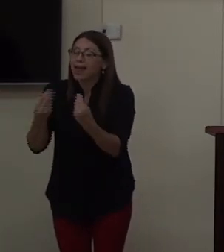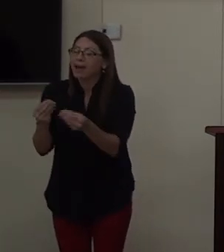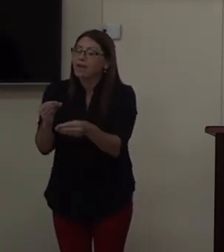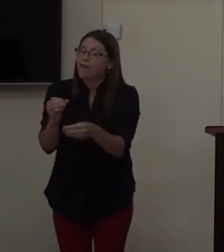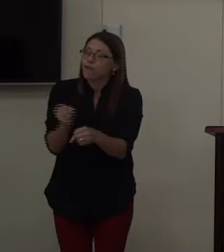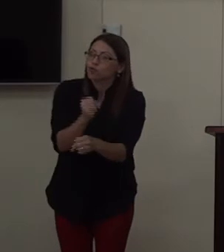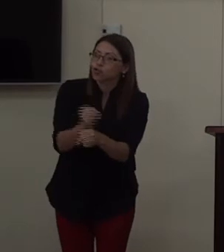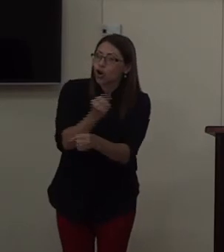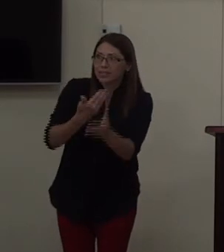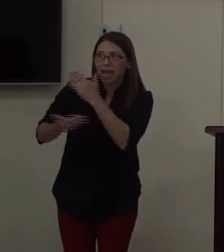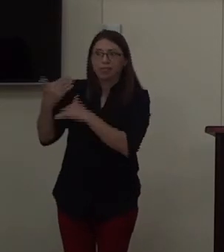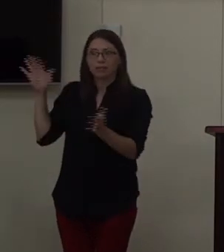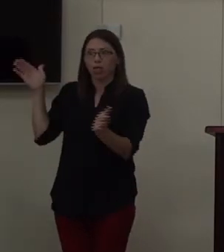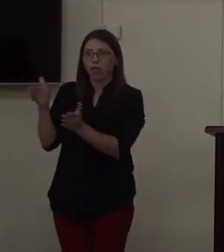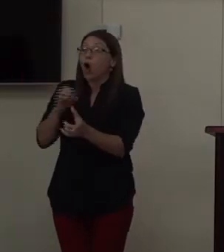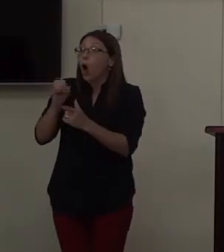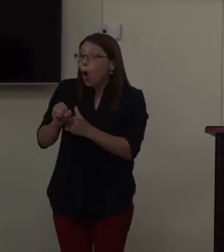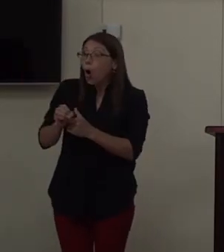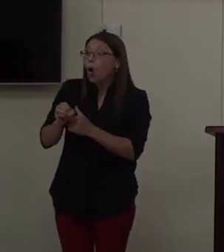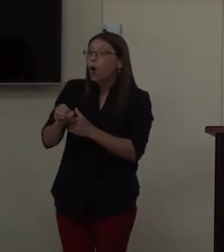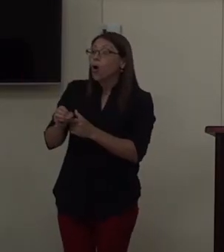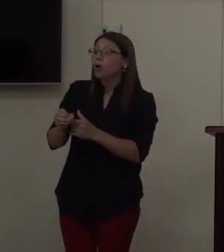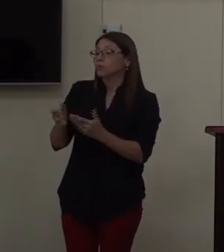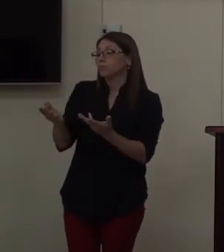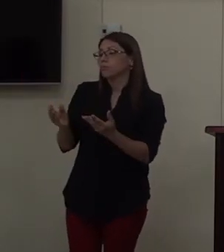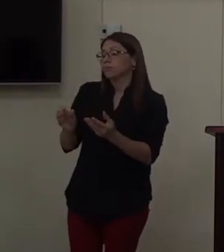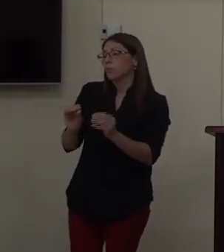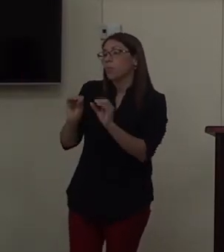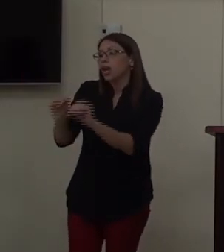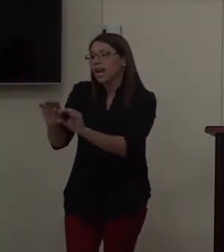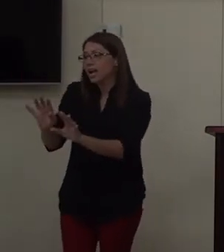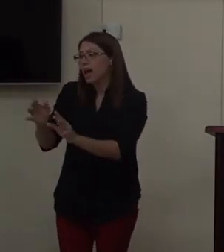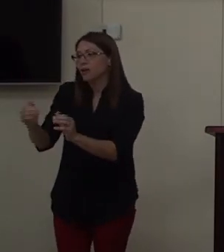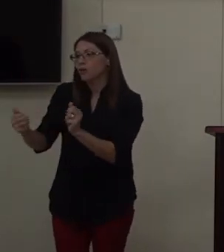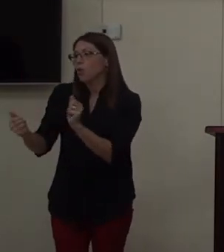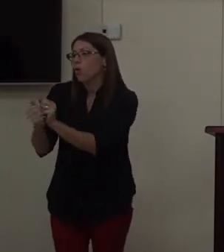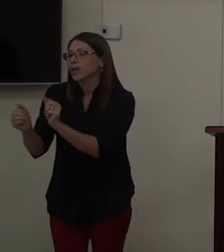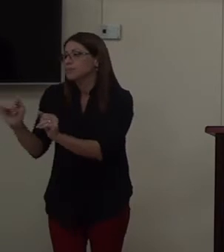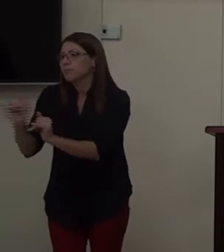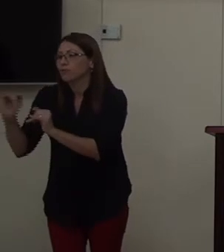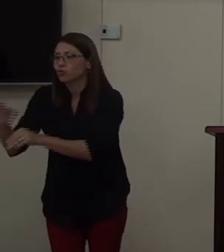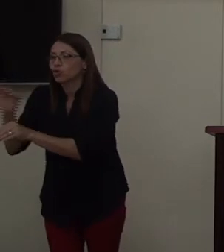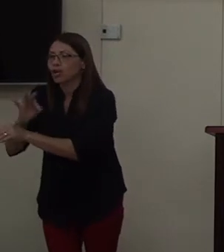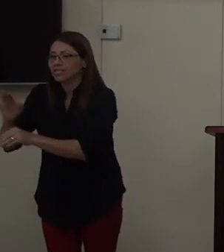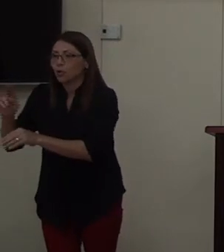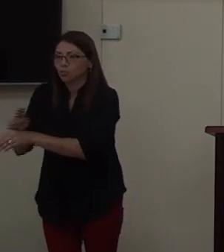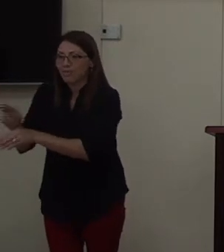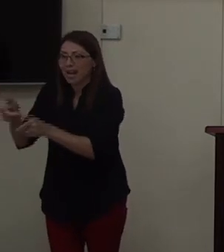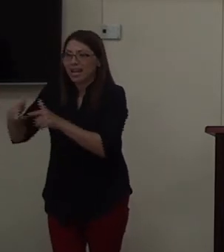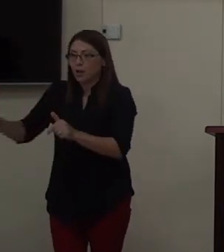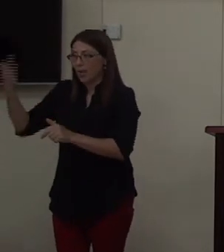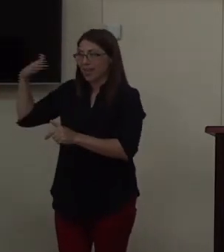o ponerle funciones que ocupaba la lengua de los colonizadores, por ejemplo, ¿verdad? Pero para hacer